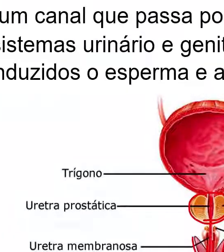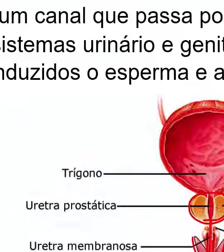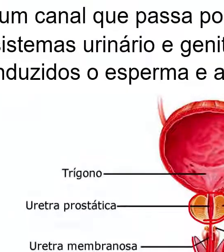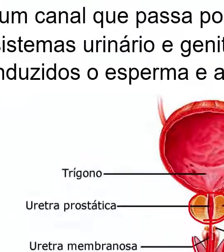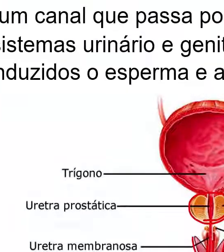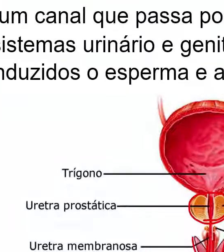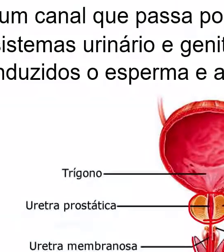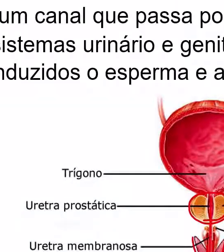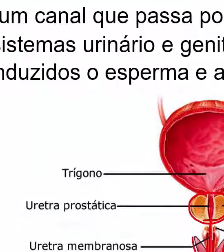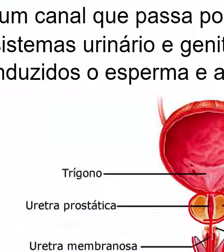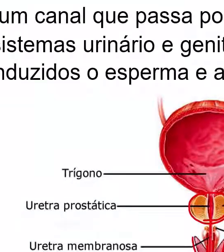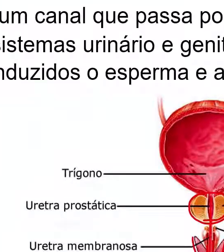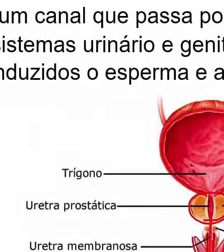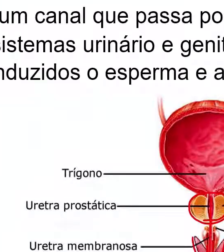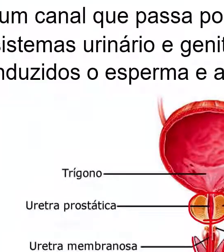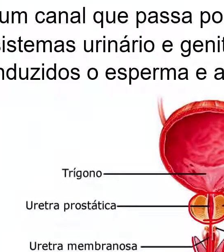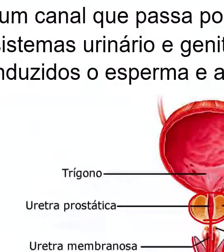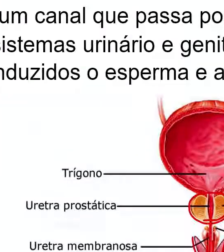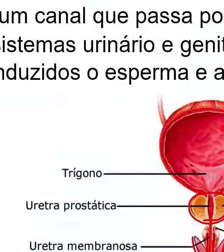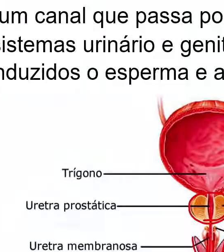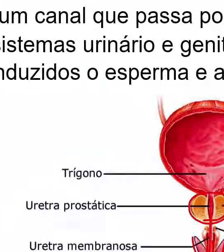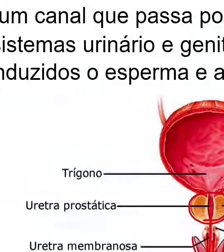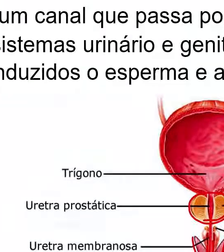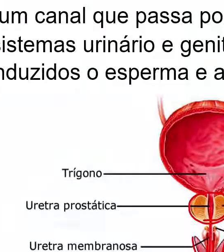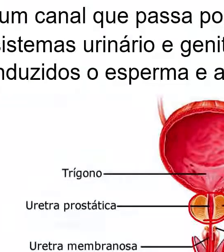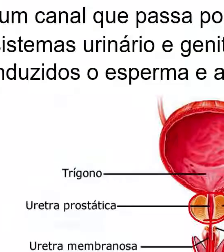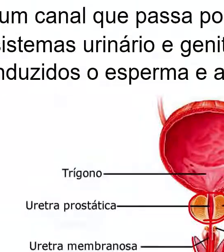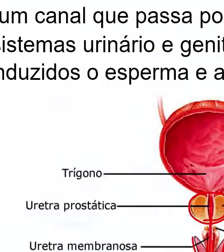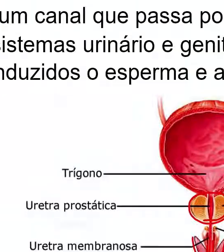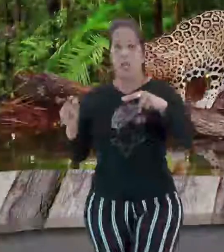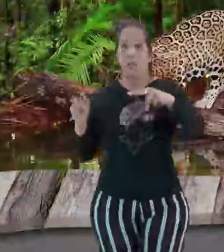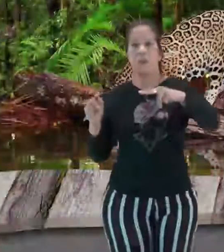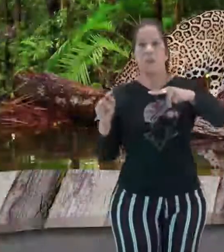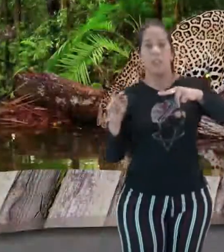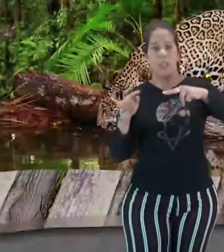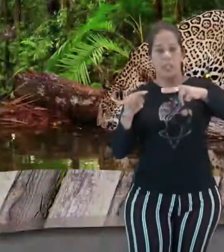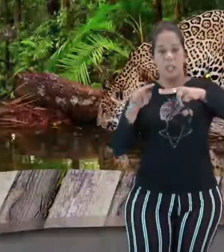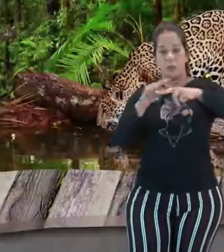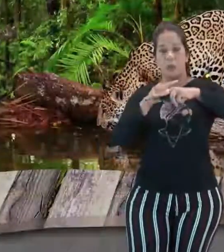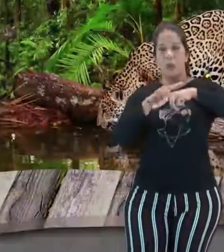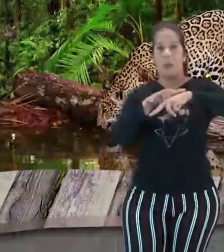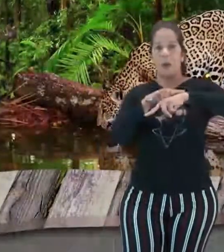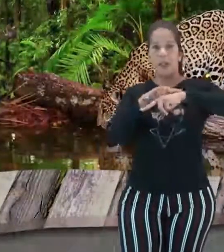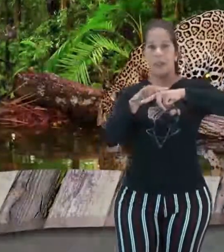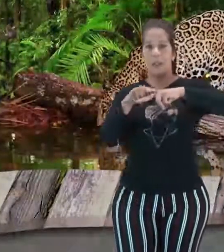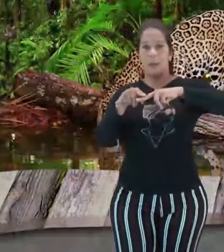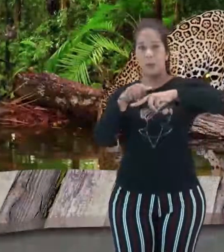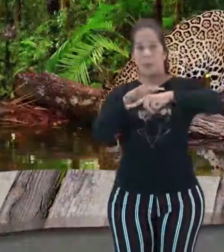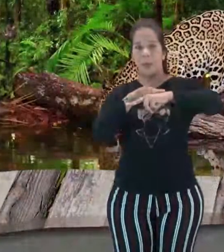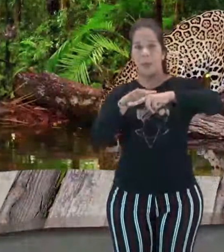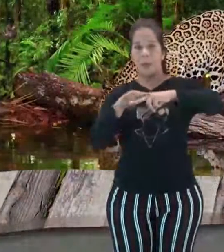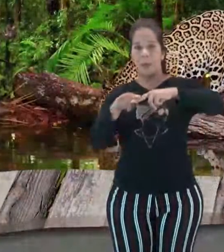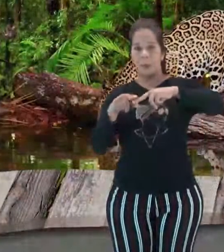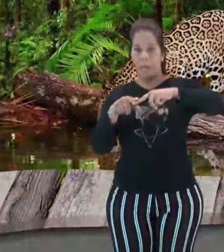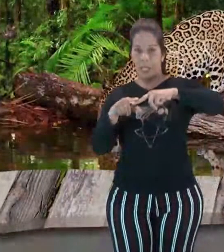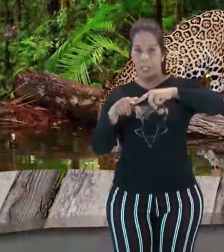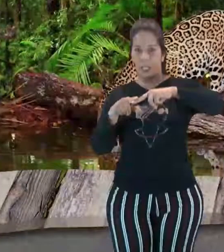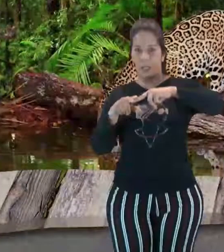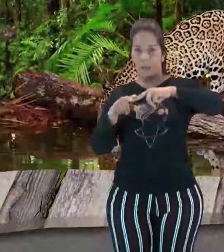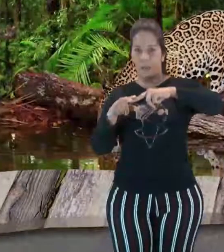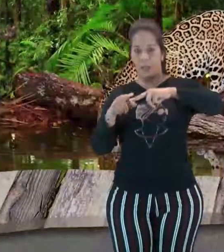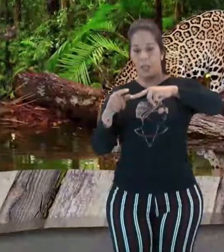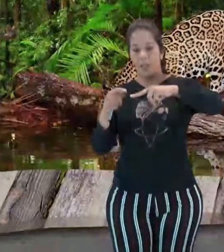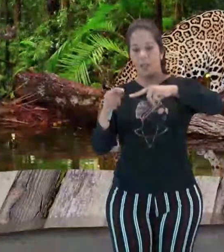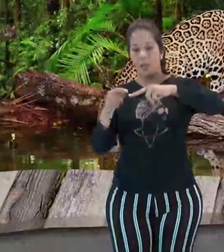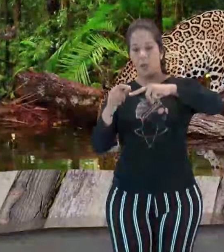como se fosse assim, ó. Olha aqui pra mim. Você tem aqui como se fosse minha mão fosse o